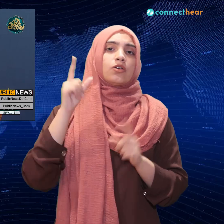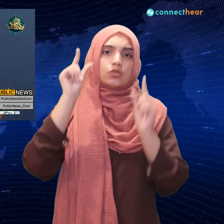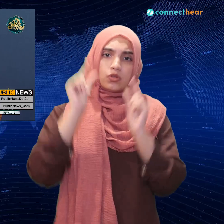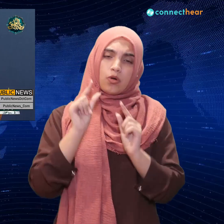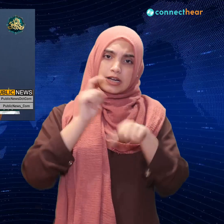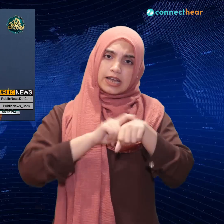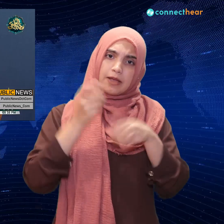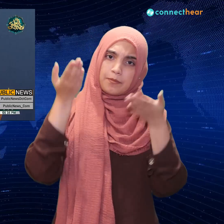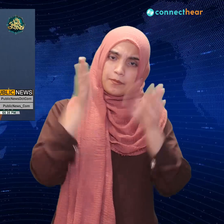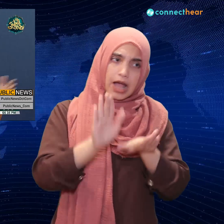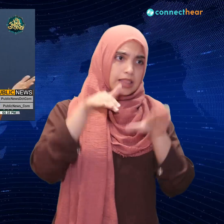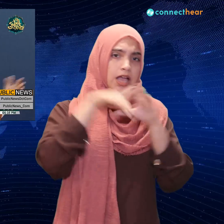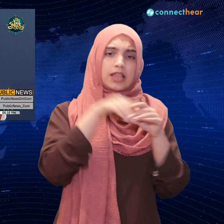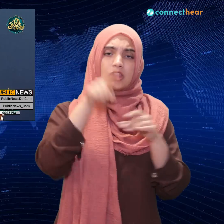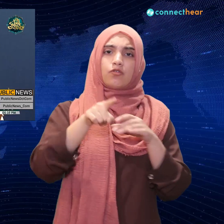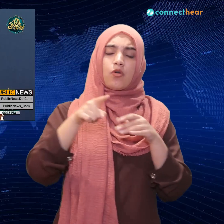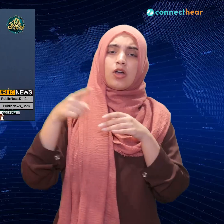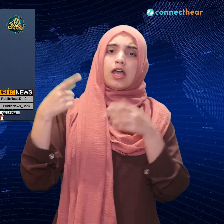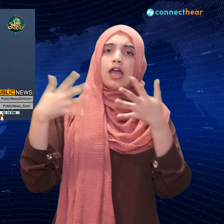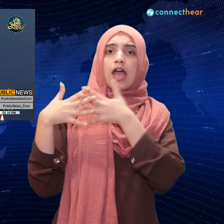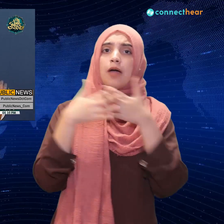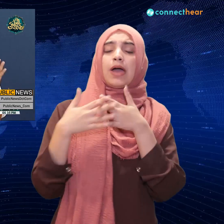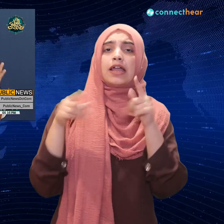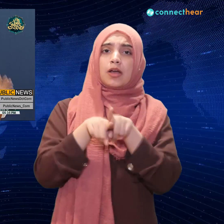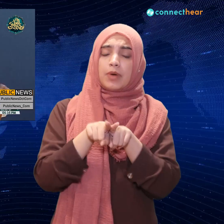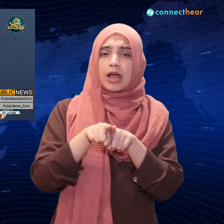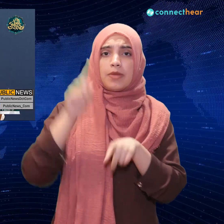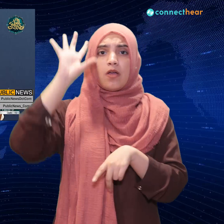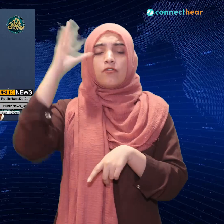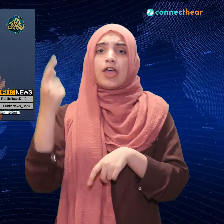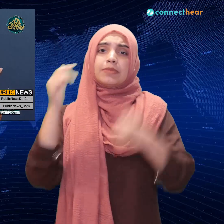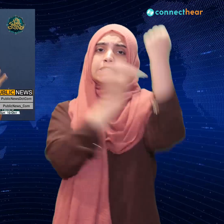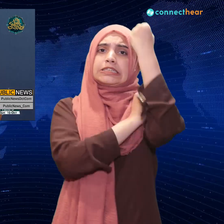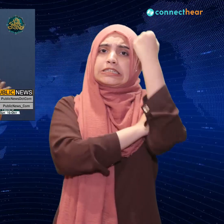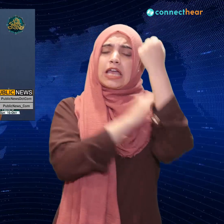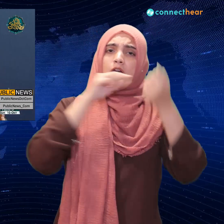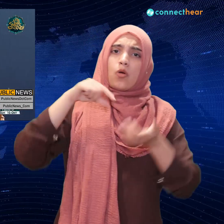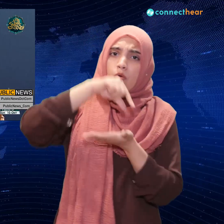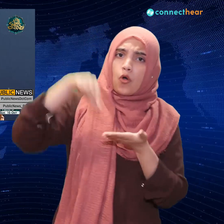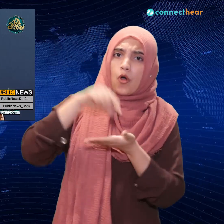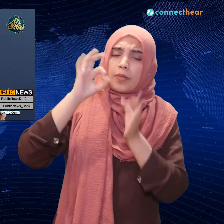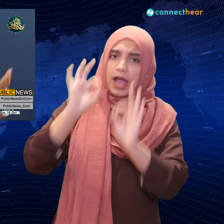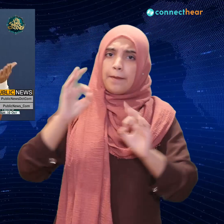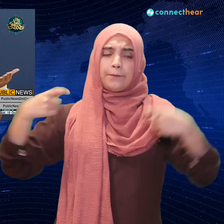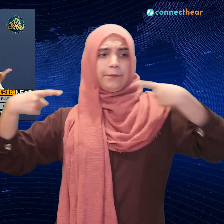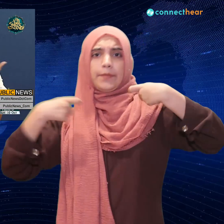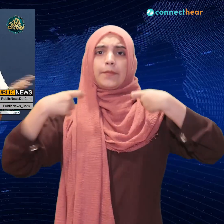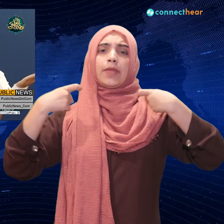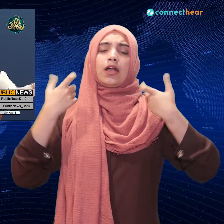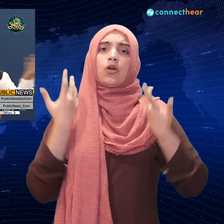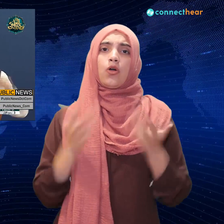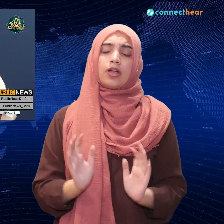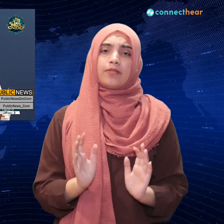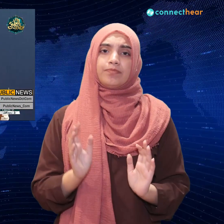سامنے۔ یہ کیا ہوا تھا؟ اس کے اوپر کوئی ریسرچ ہوئی، کوئی ہمیں بتایا گیا، کوئی